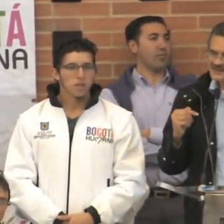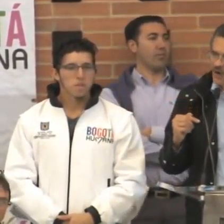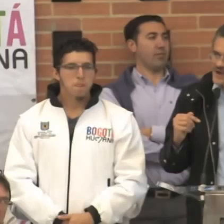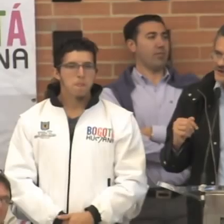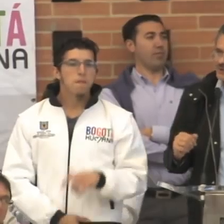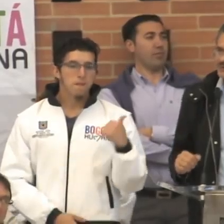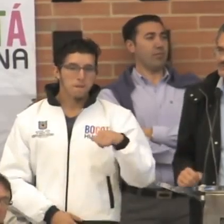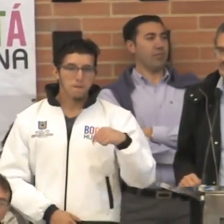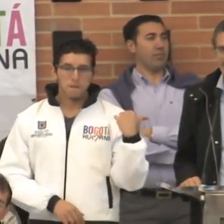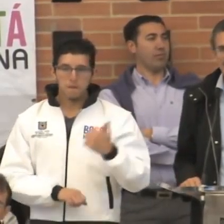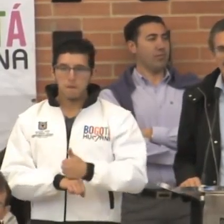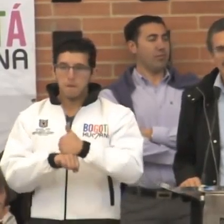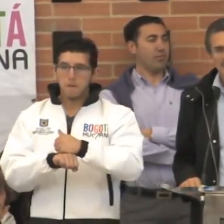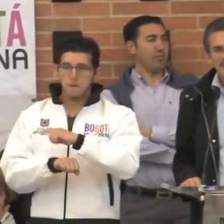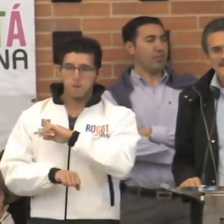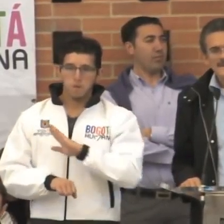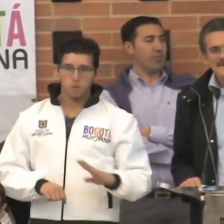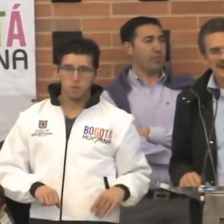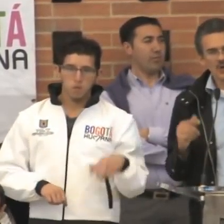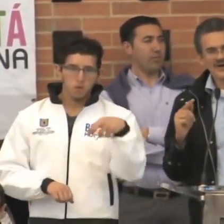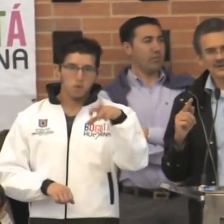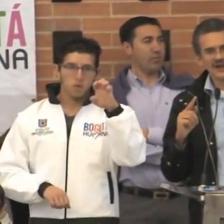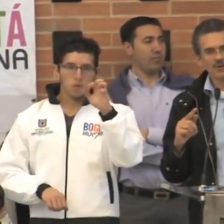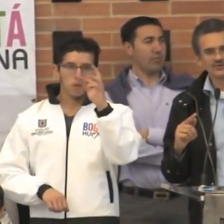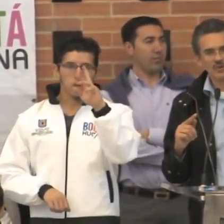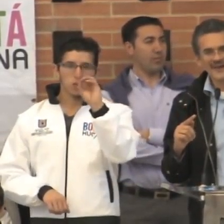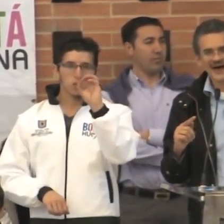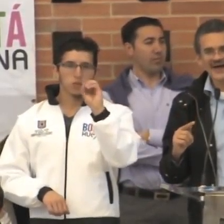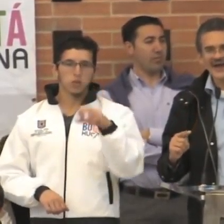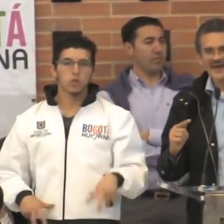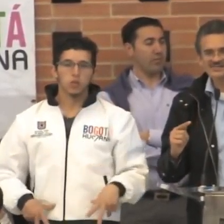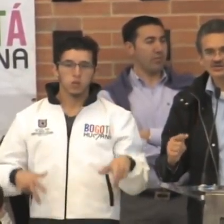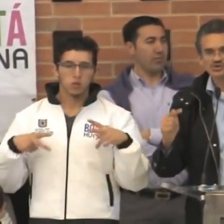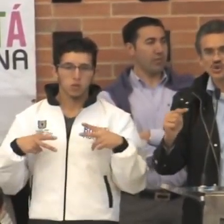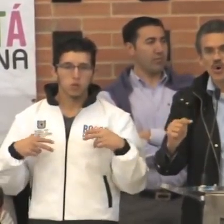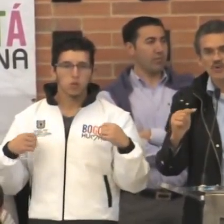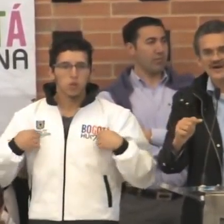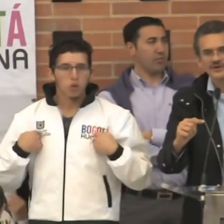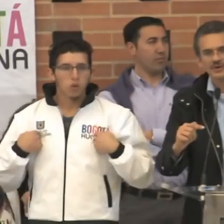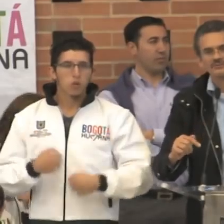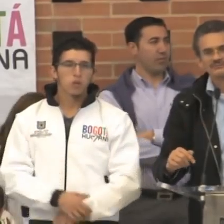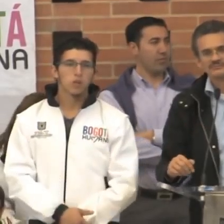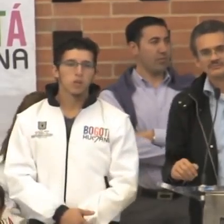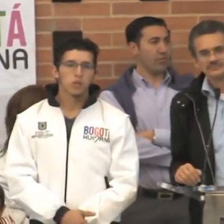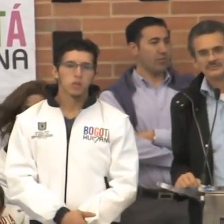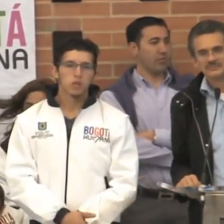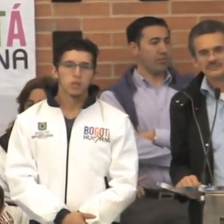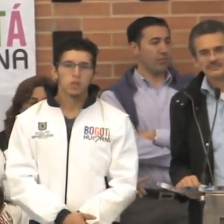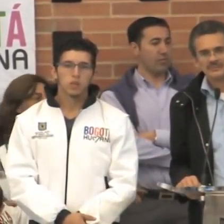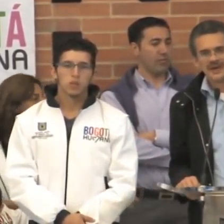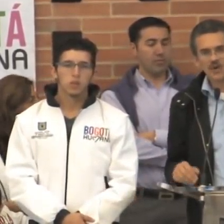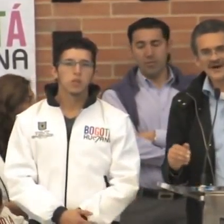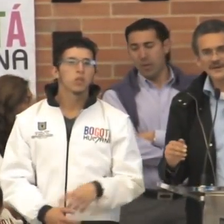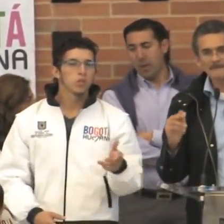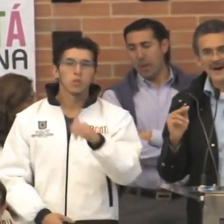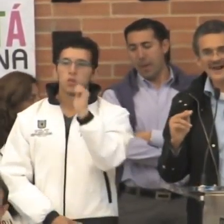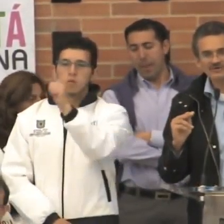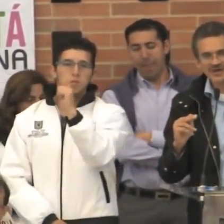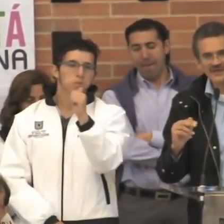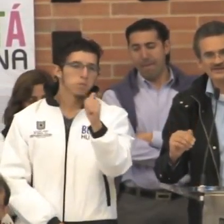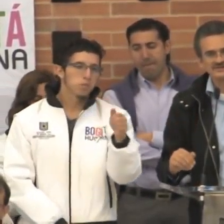de que este gobierno, el gobierno de la Bogotá humana, es su gobierno. El